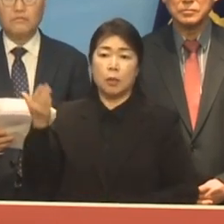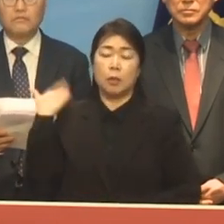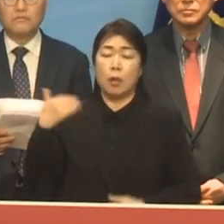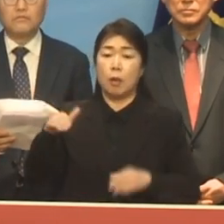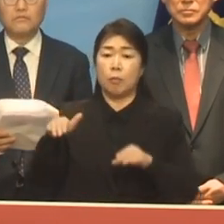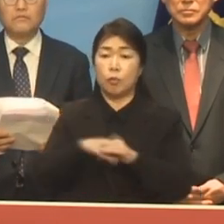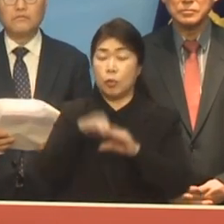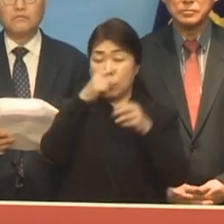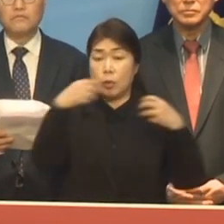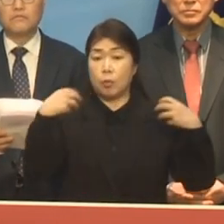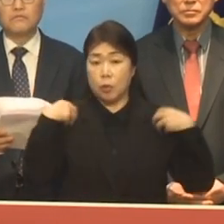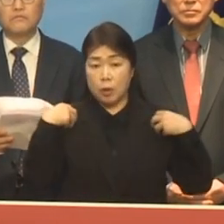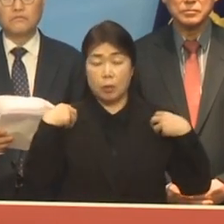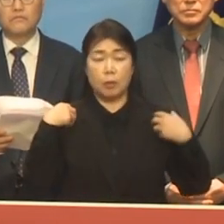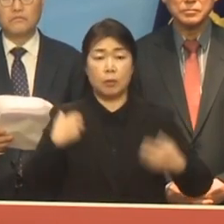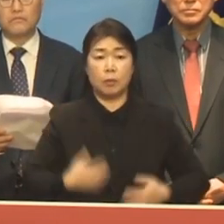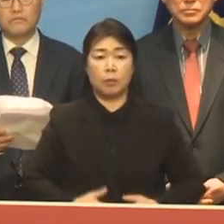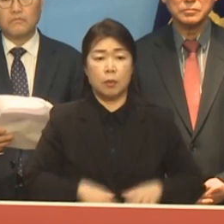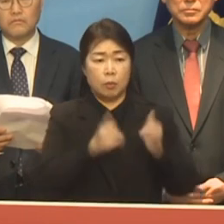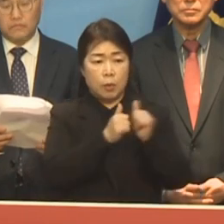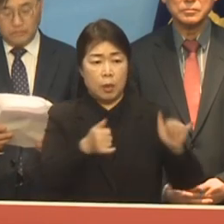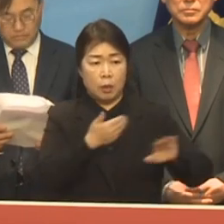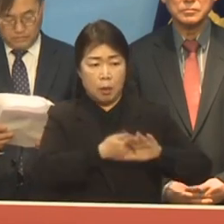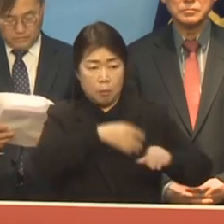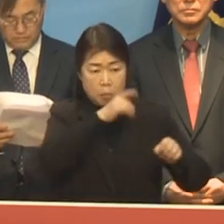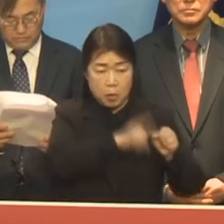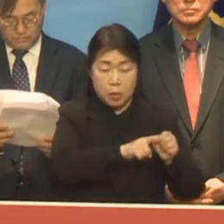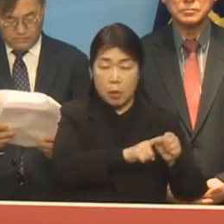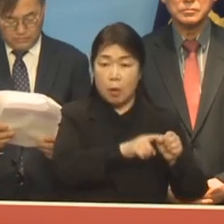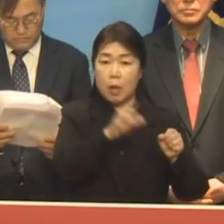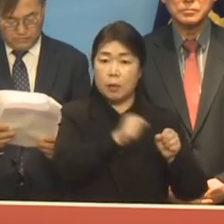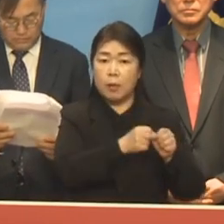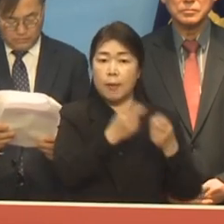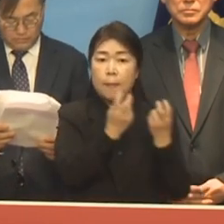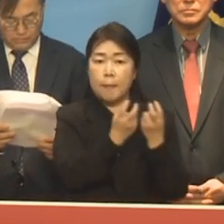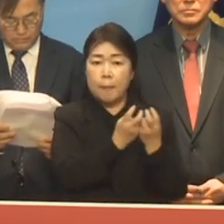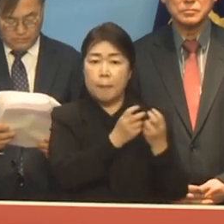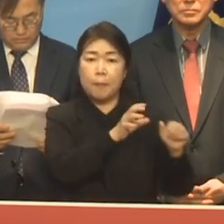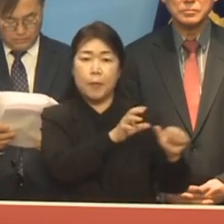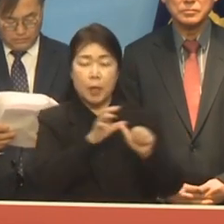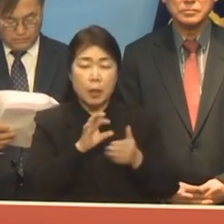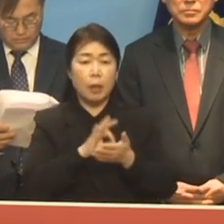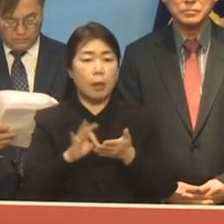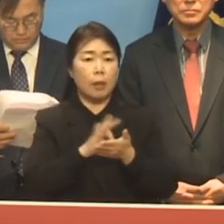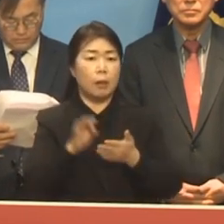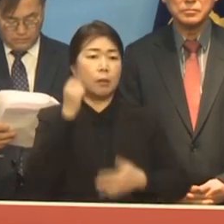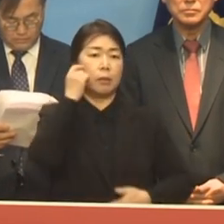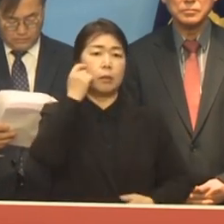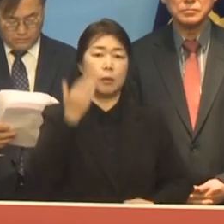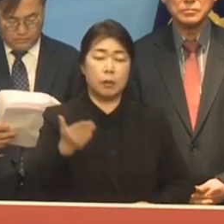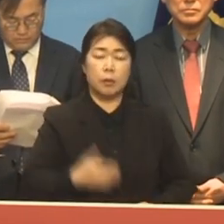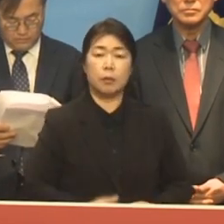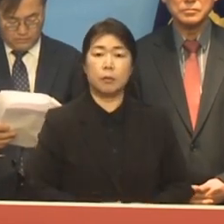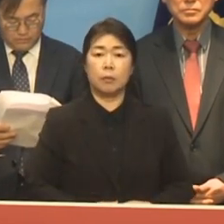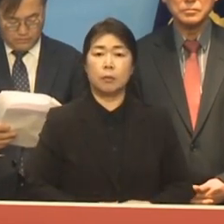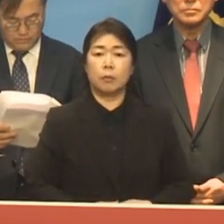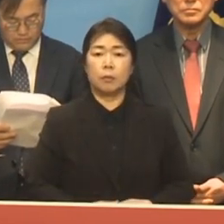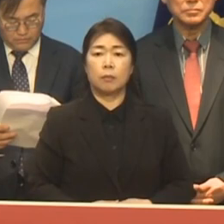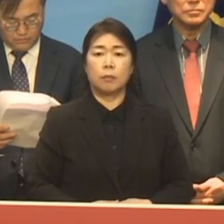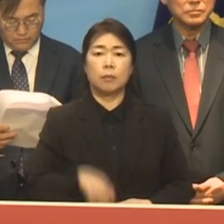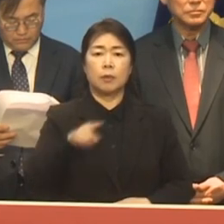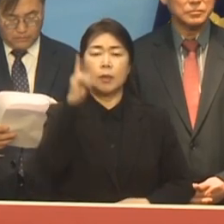국민을 어떤 다른 목적을 위한 수단으로 무참히 짓밟은 악행을